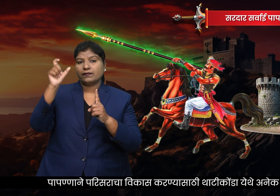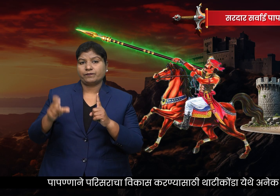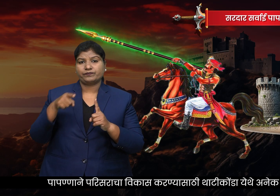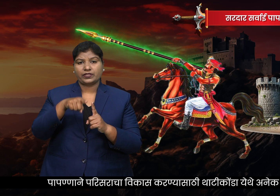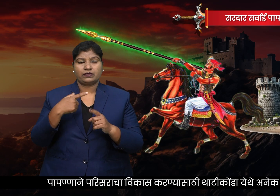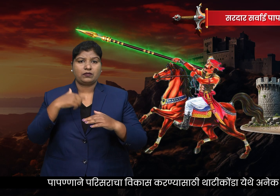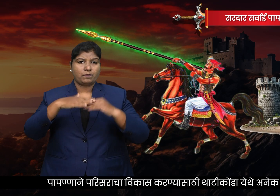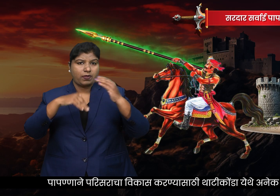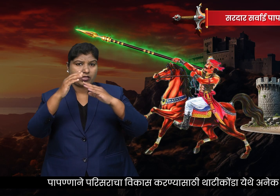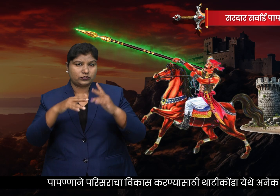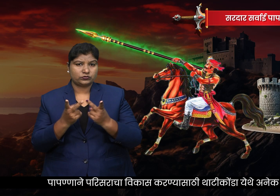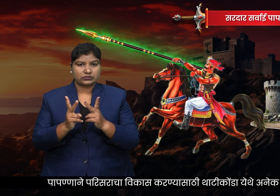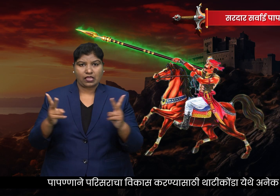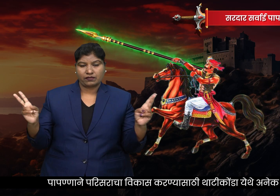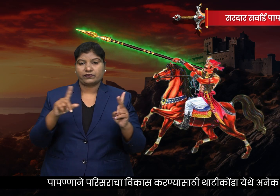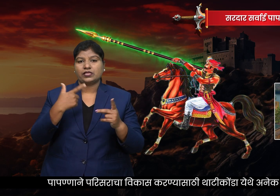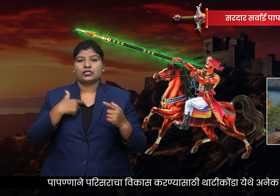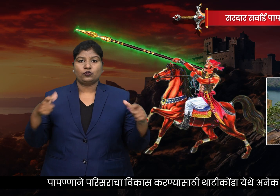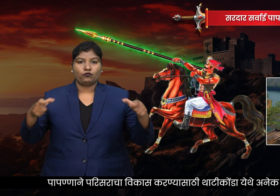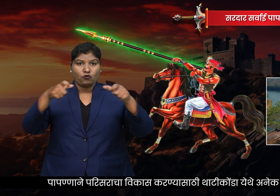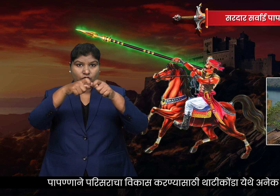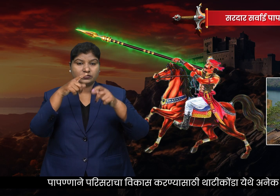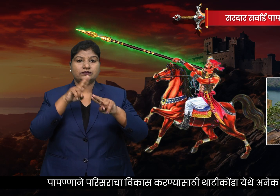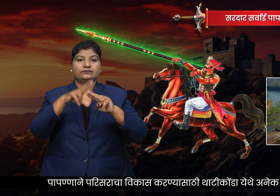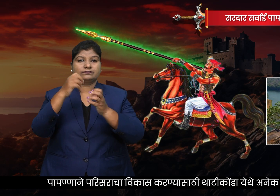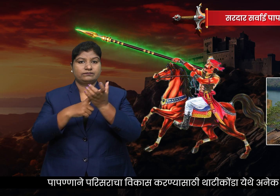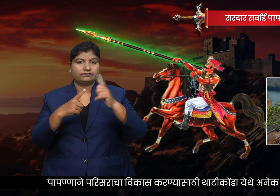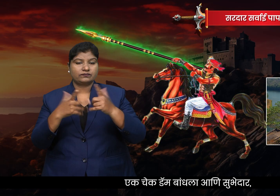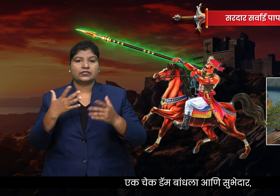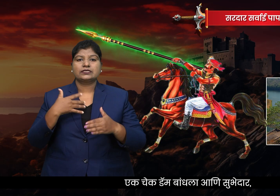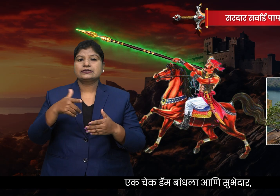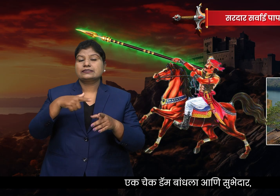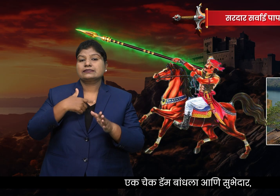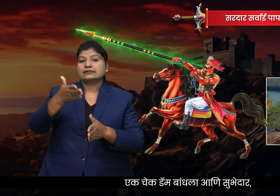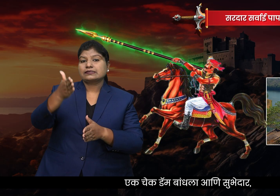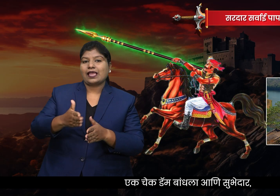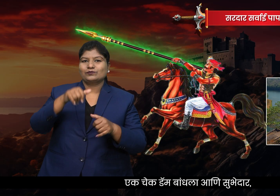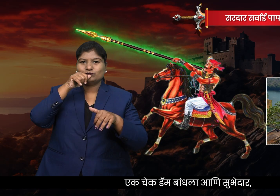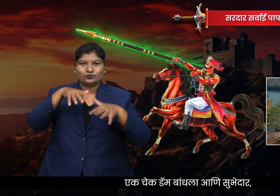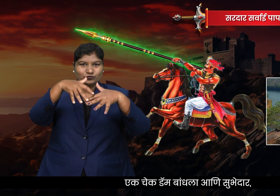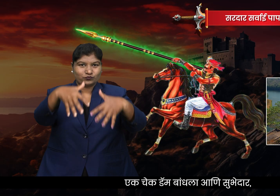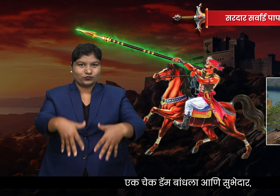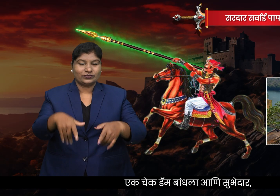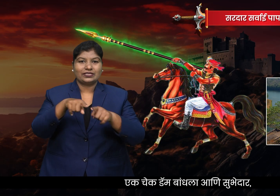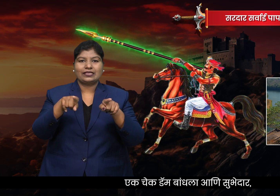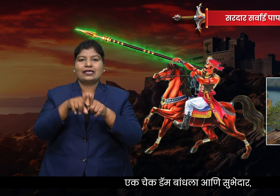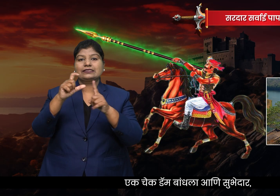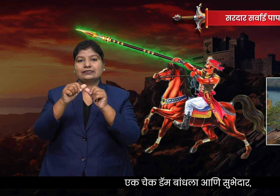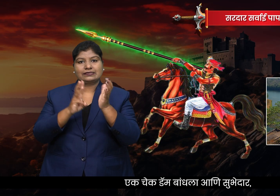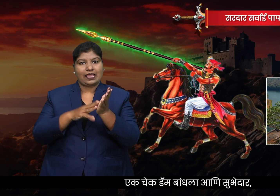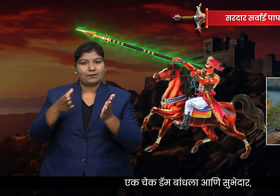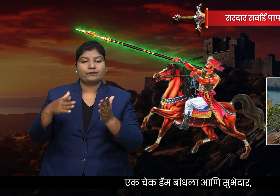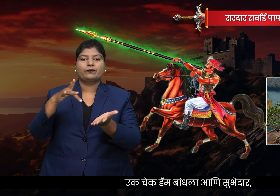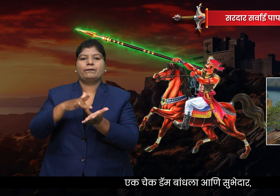पापण्णाने परिसराचा विकास करण्यासाठी थाटीकोंडा इथे अनेक किल्ले आणि एक चेक डॅम बांधला आणि